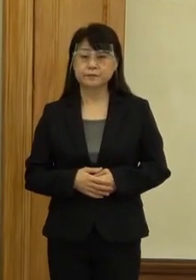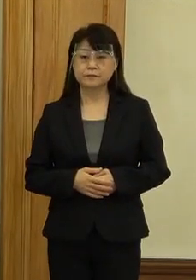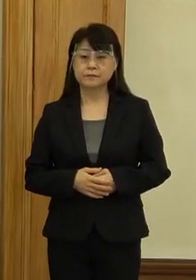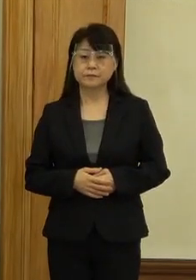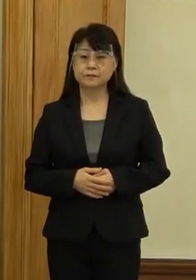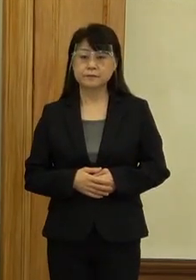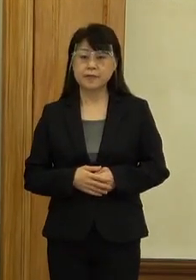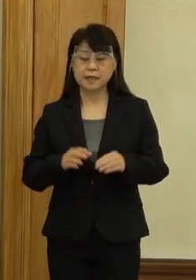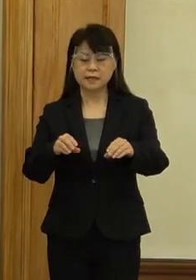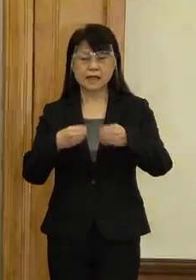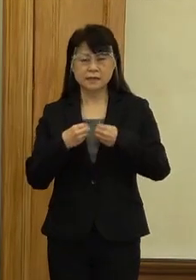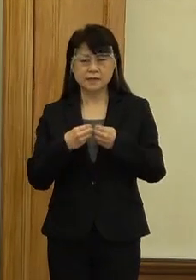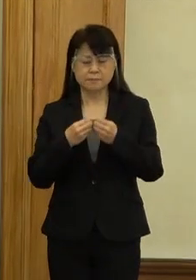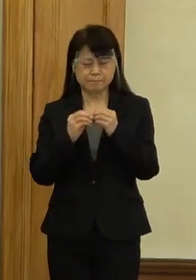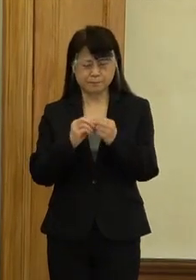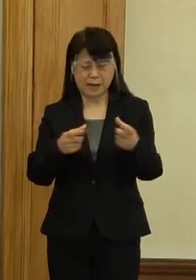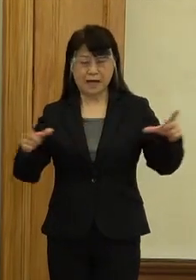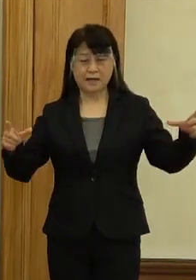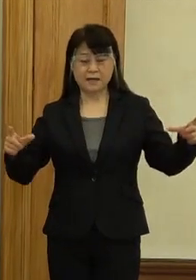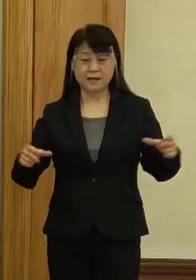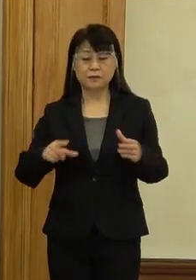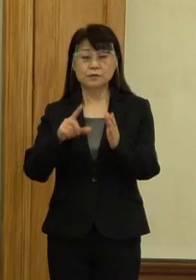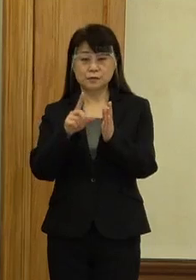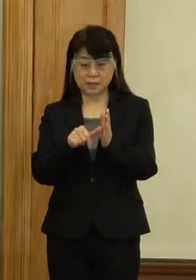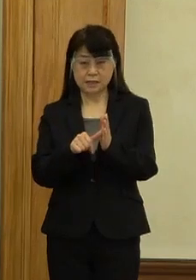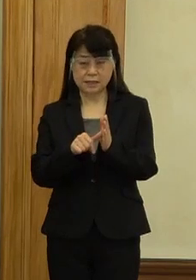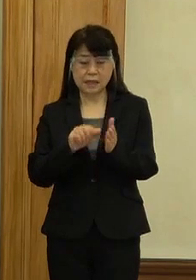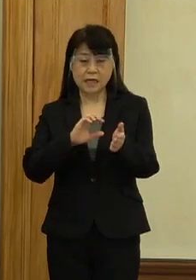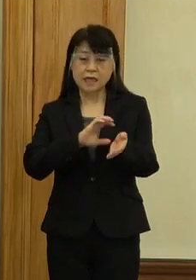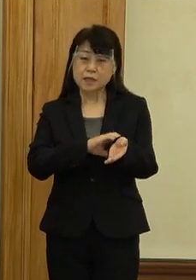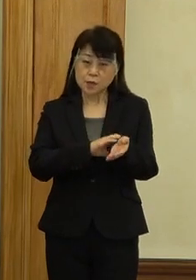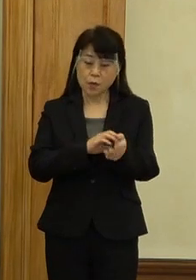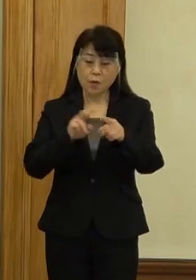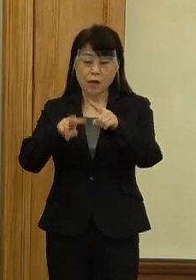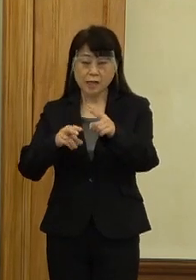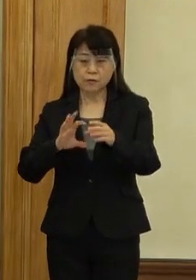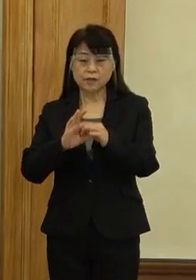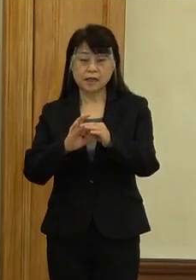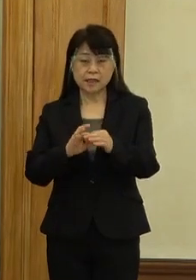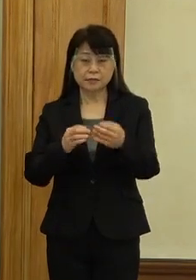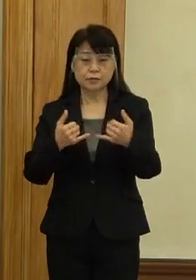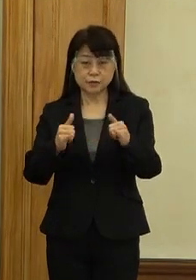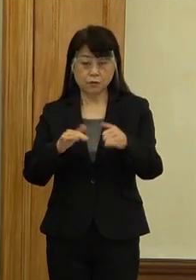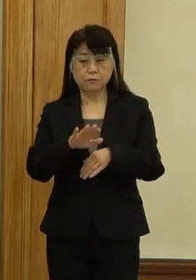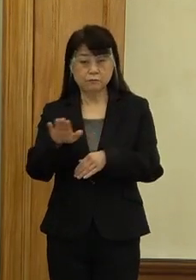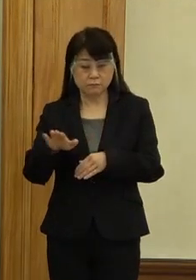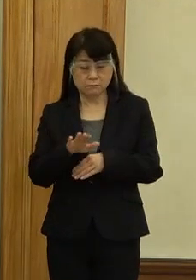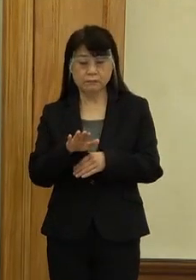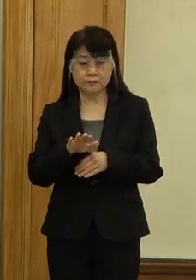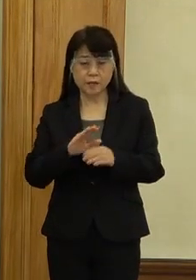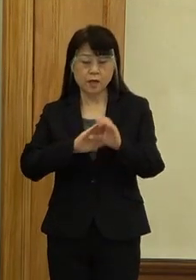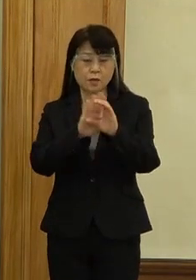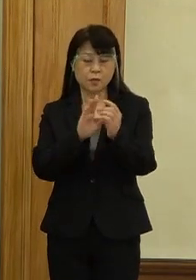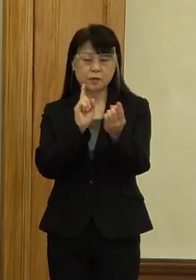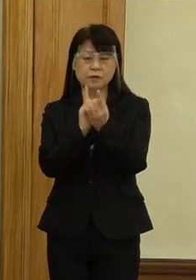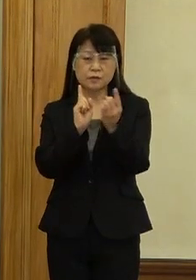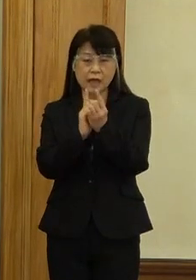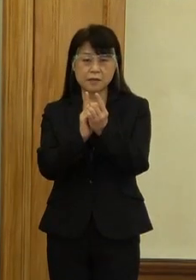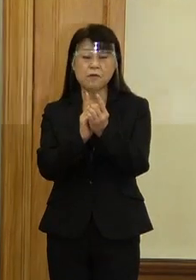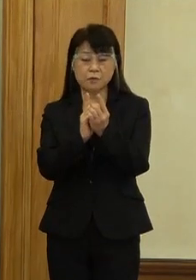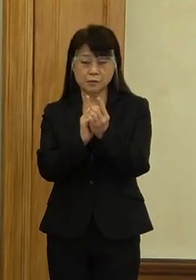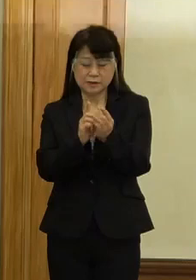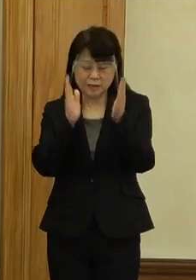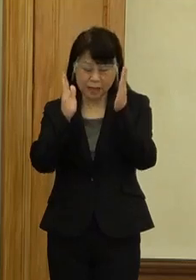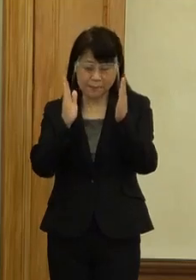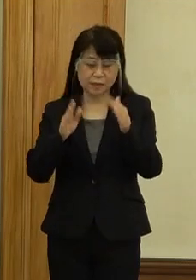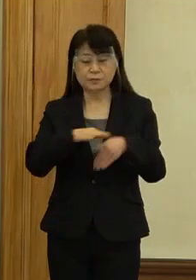まず感染が急拡大する中でも医療や介護に携わる方をはじめコロナの対応に最前線で当たっておられる皆